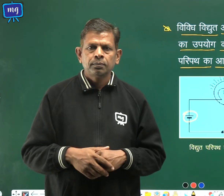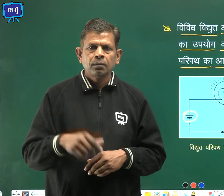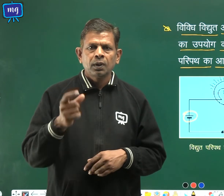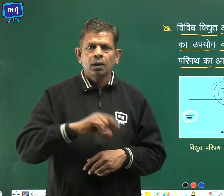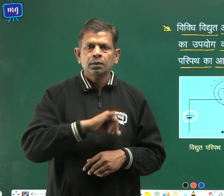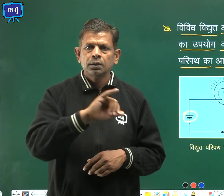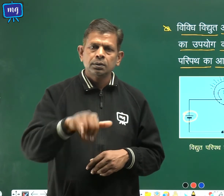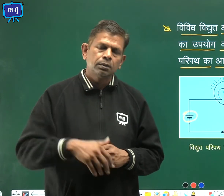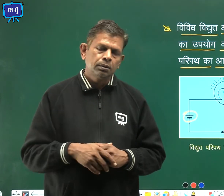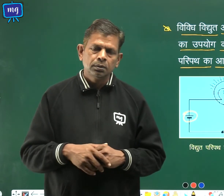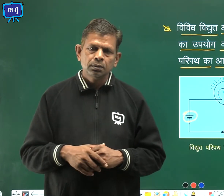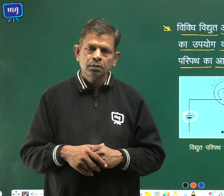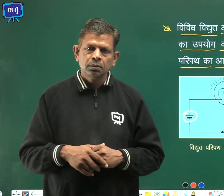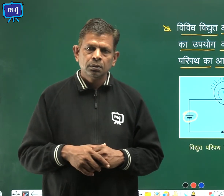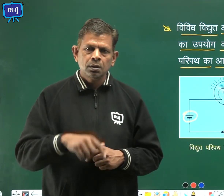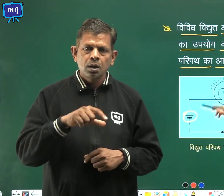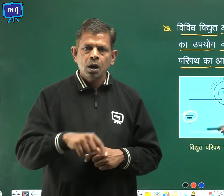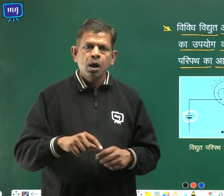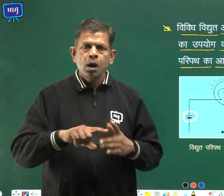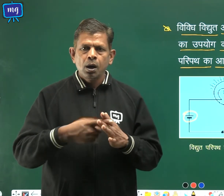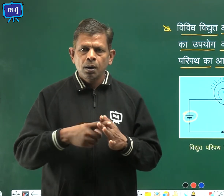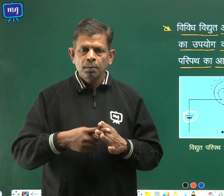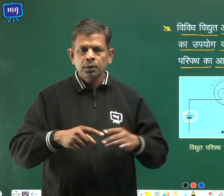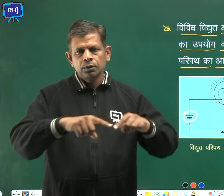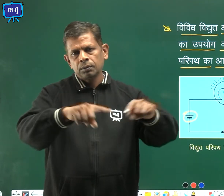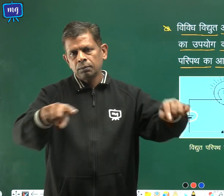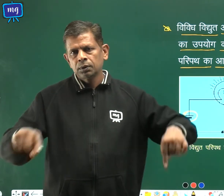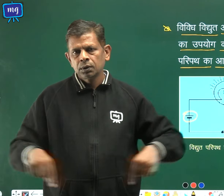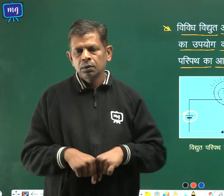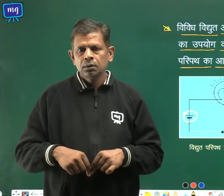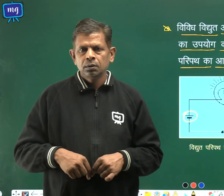इस तरह से हम विद्युत परिपथ का